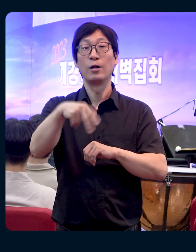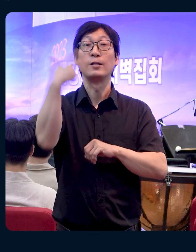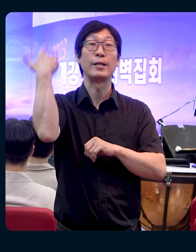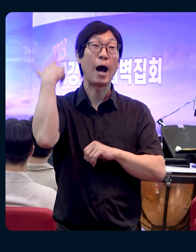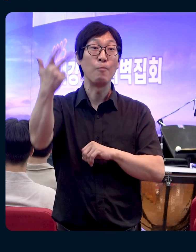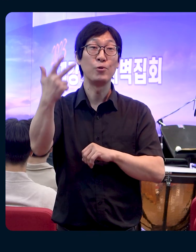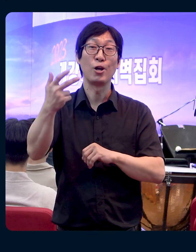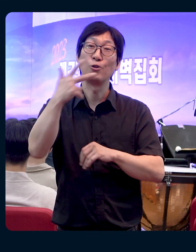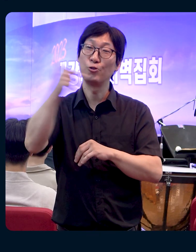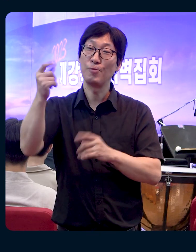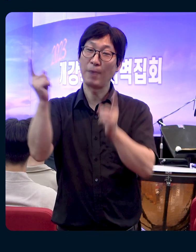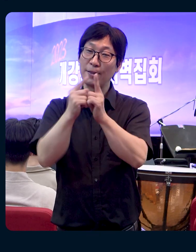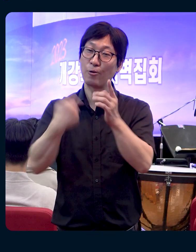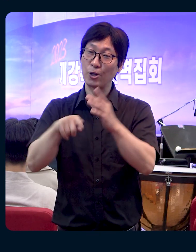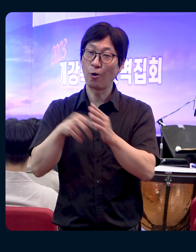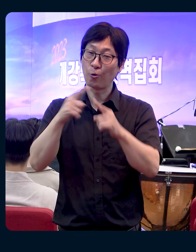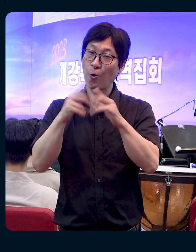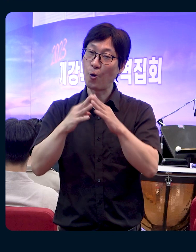못 봐. 다음 주에 봐요.